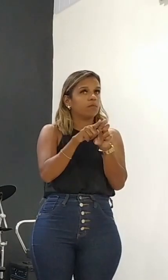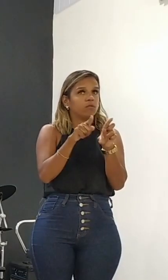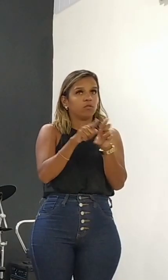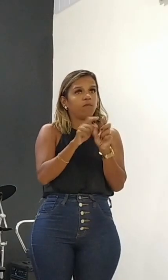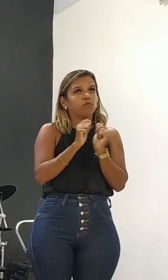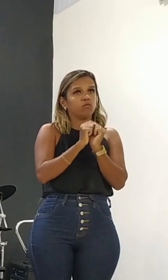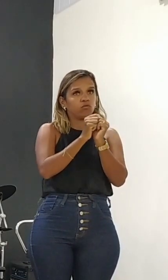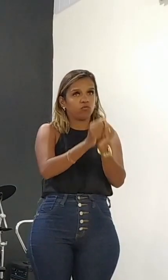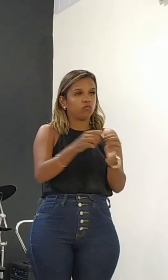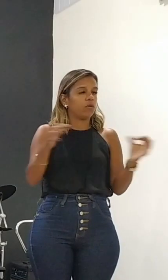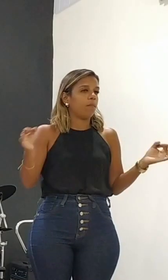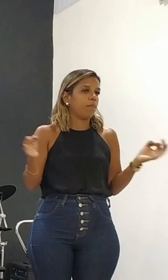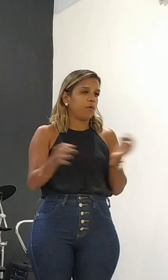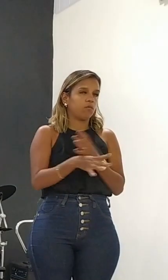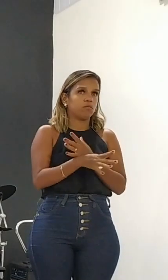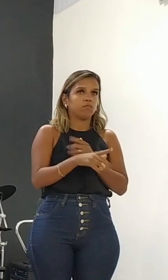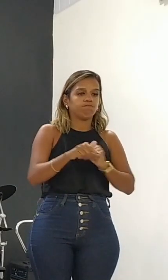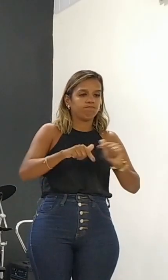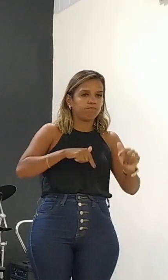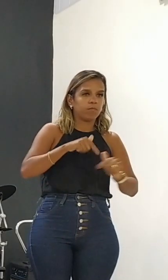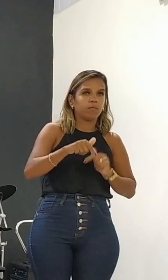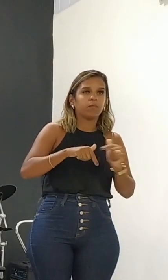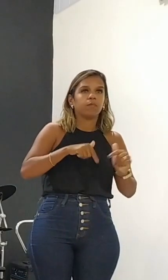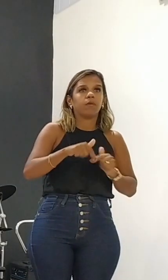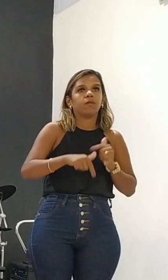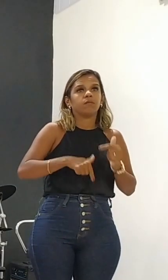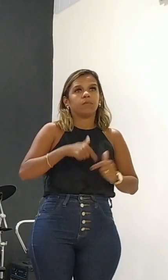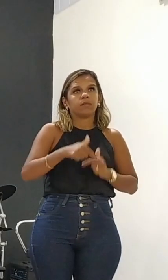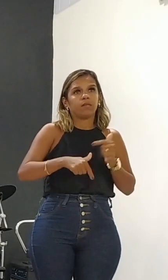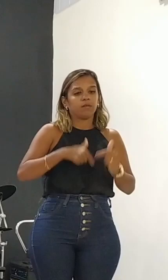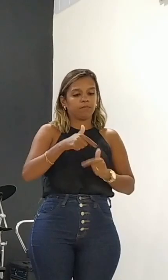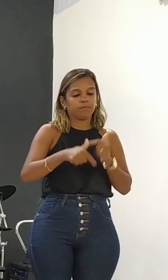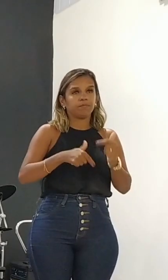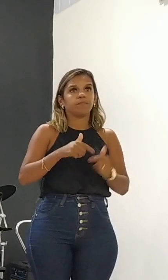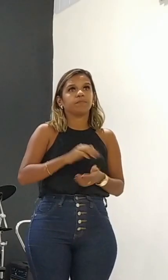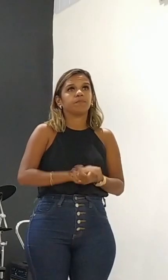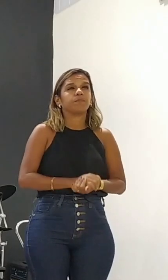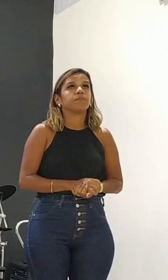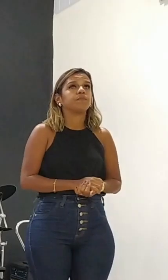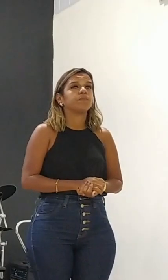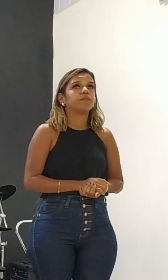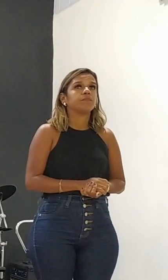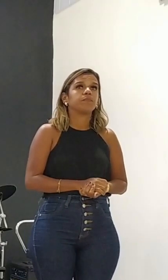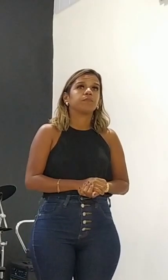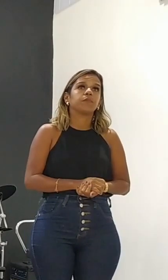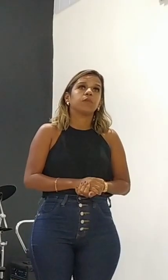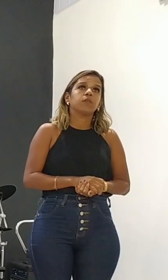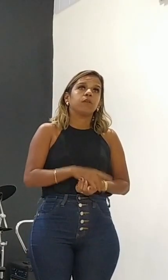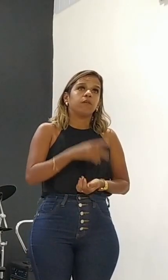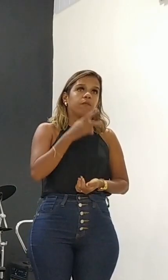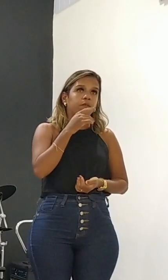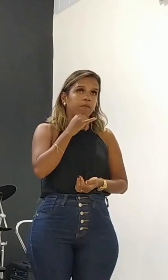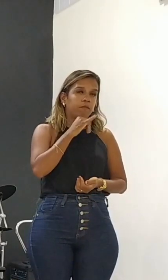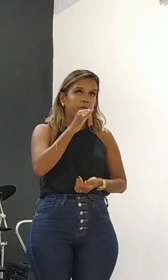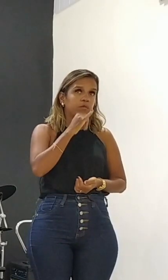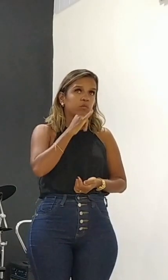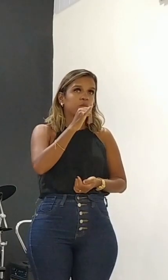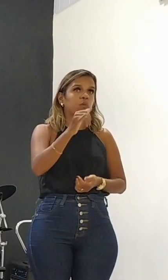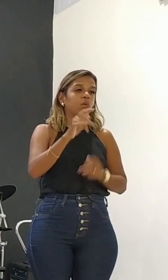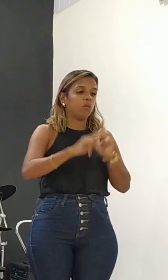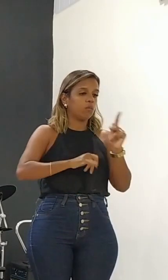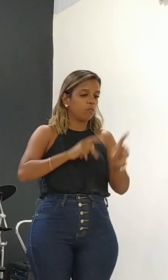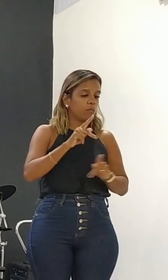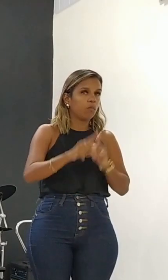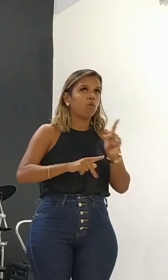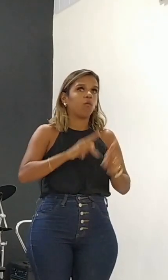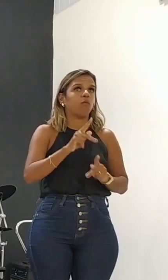Eles estavam prontos para batalhar. E disse eu aos nobres e aos magistrados e grande